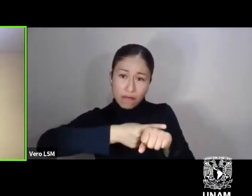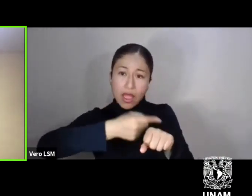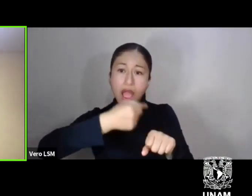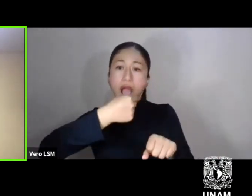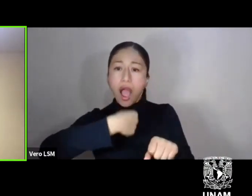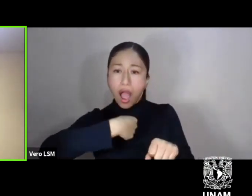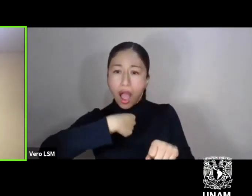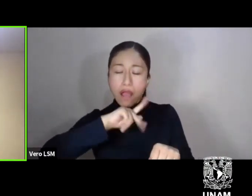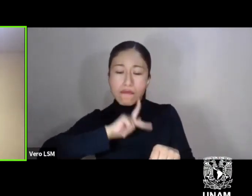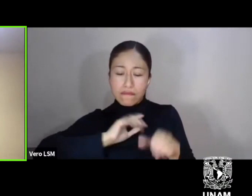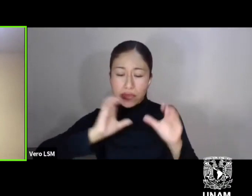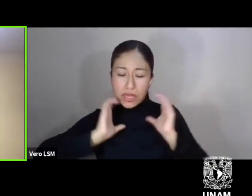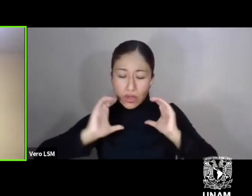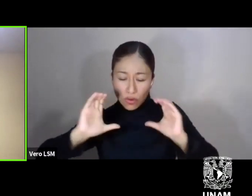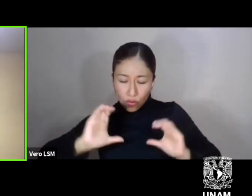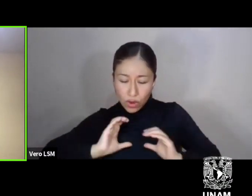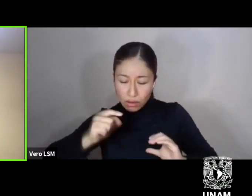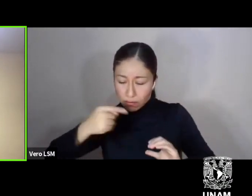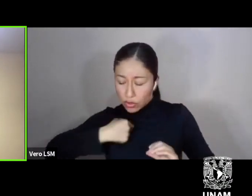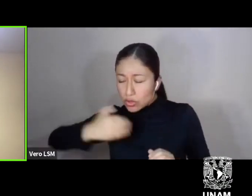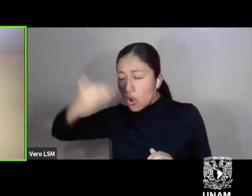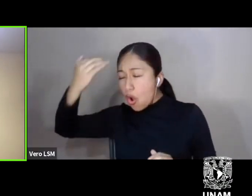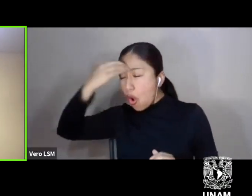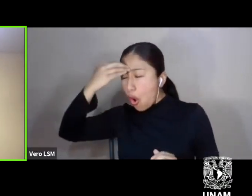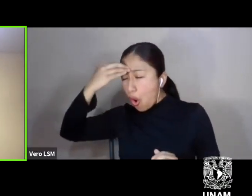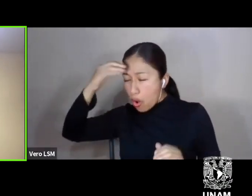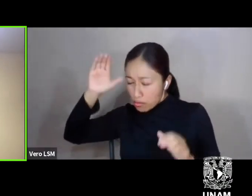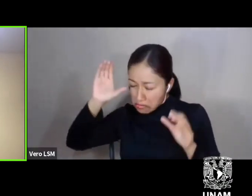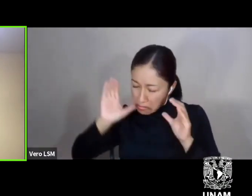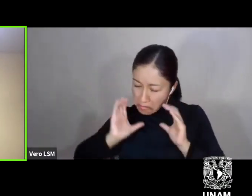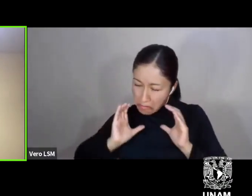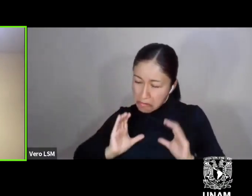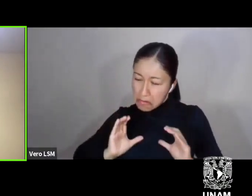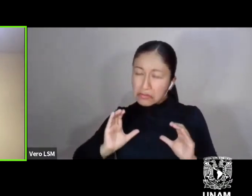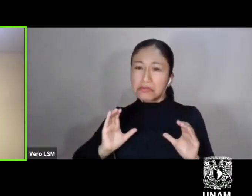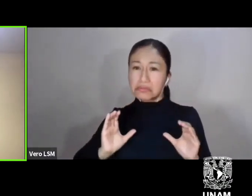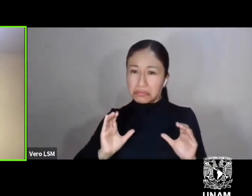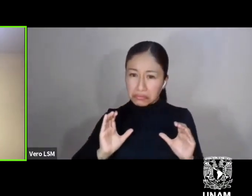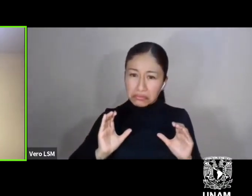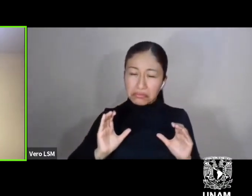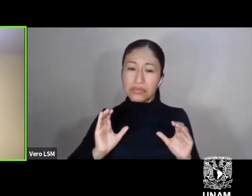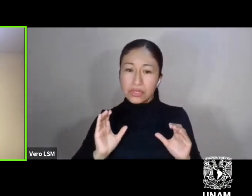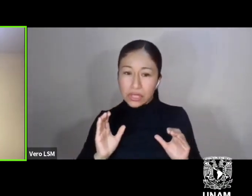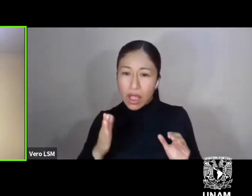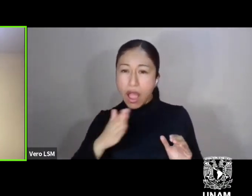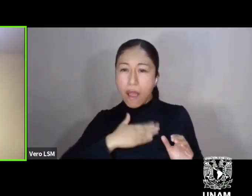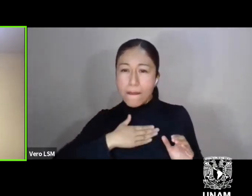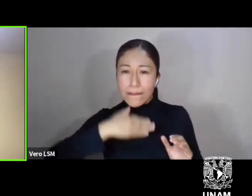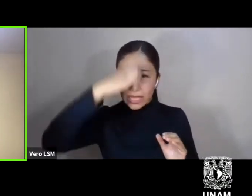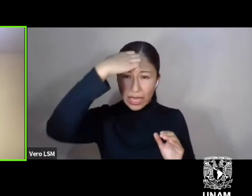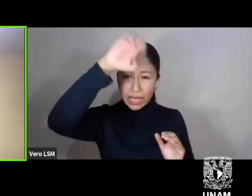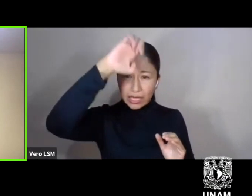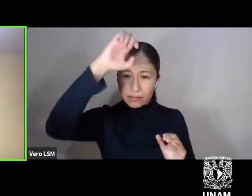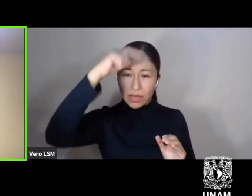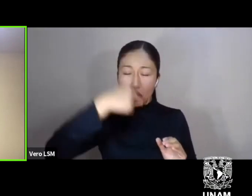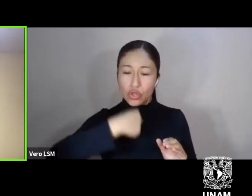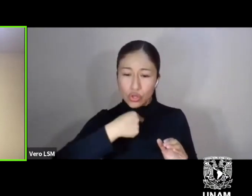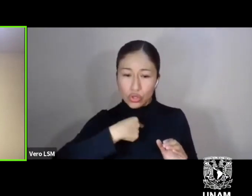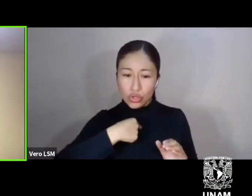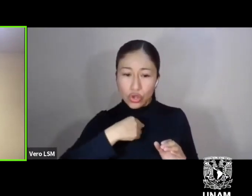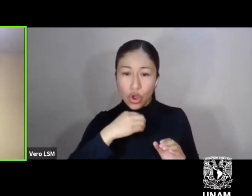mi cuerpo, pero también de la sociedad de la que formo parte. El posicionamiento o